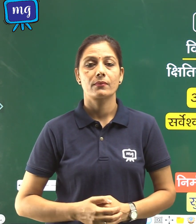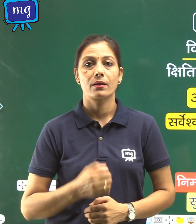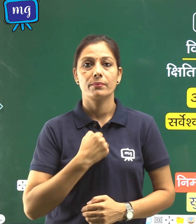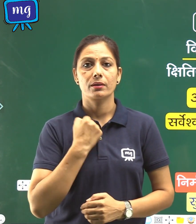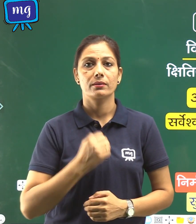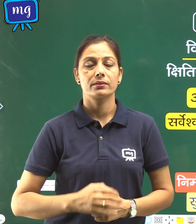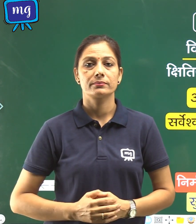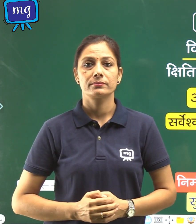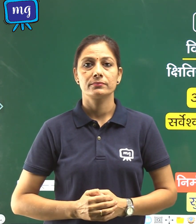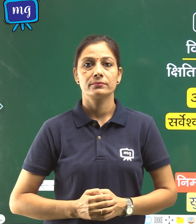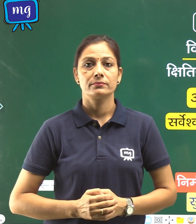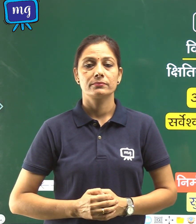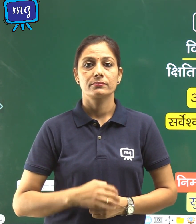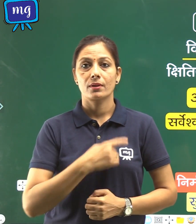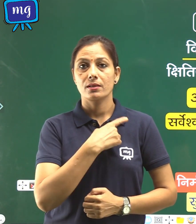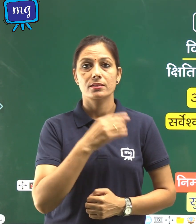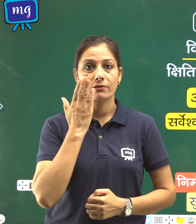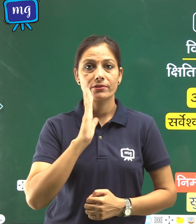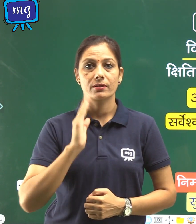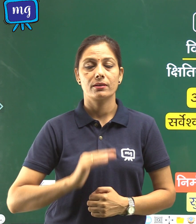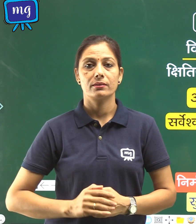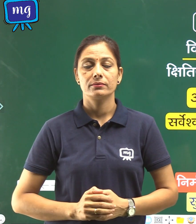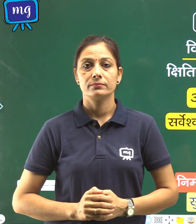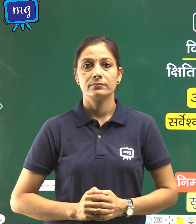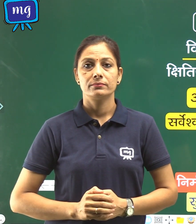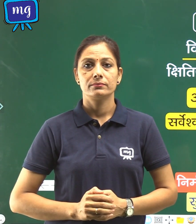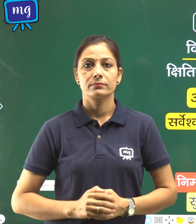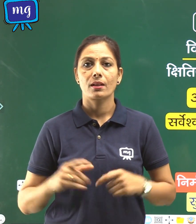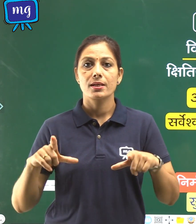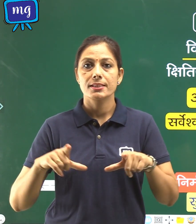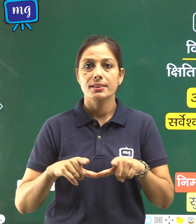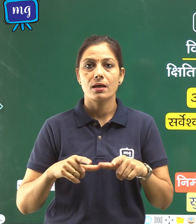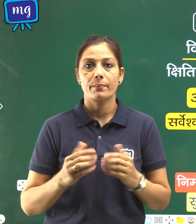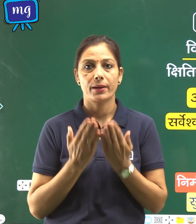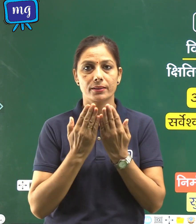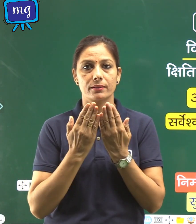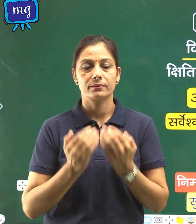हमने इस कविता का सार पढ़ा था।